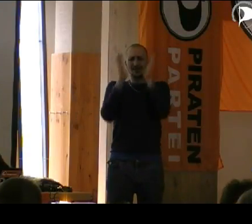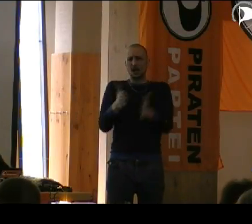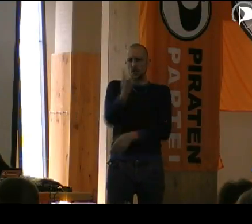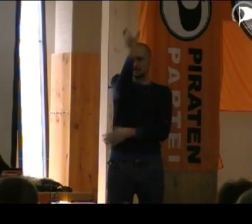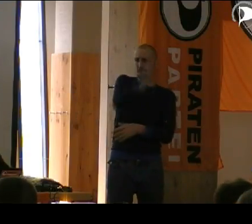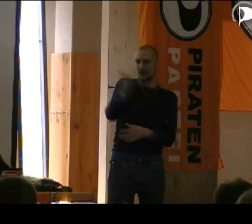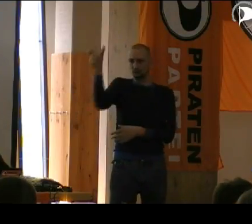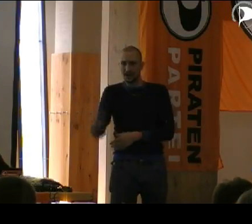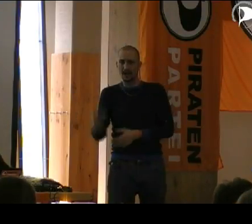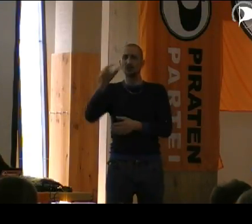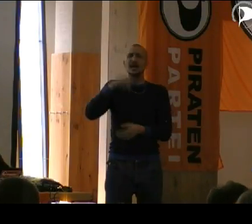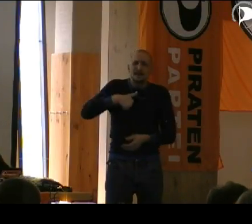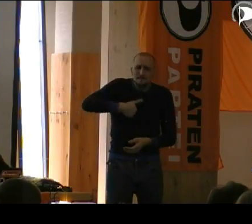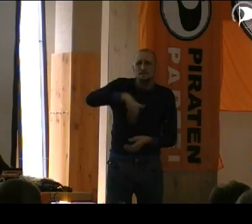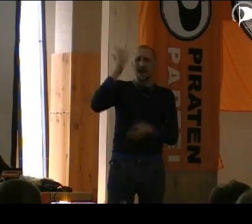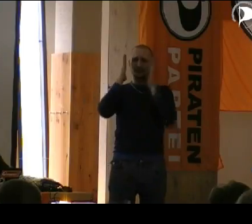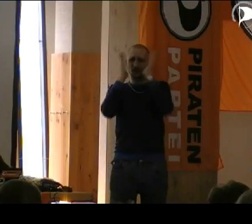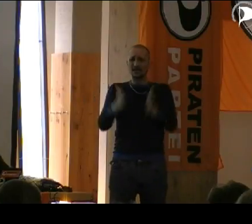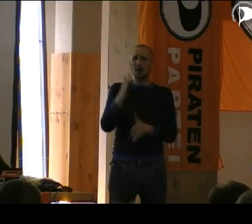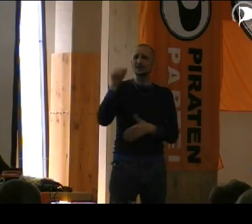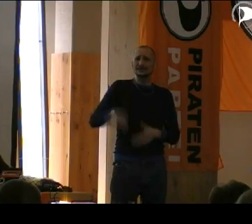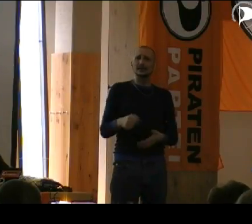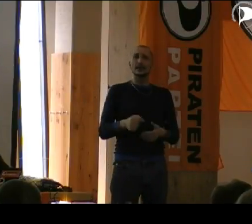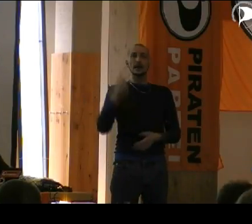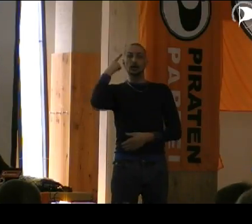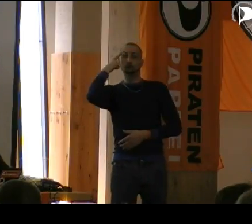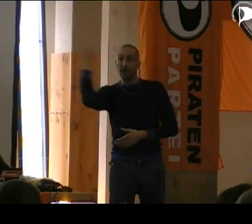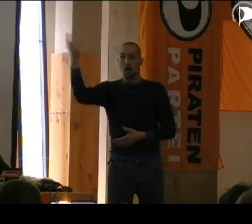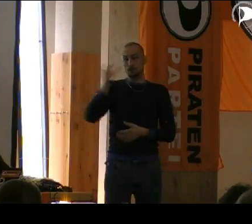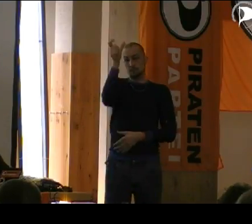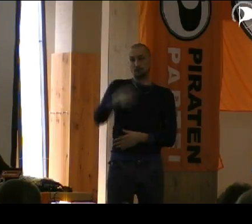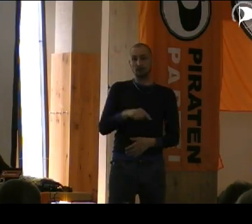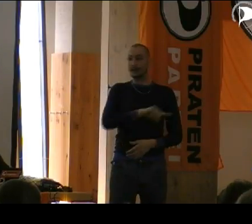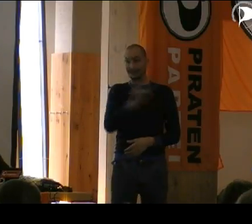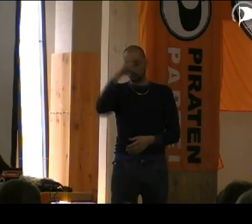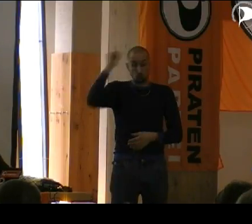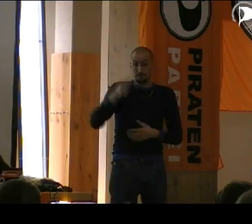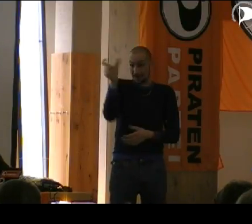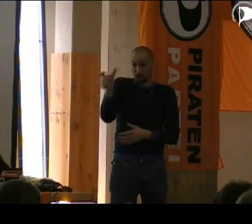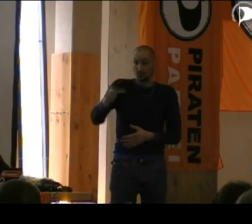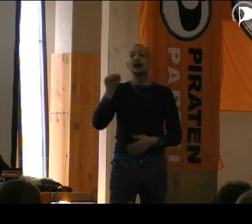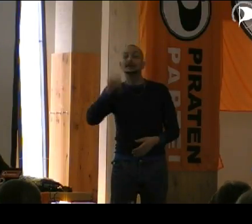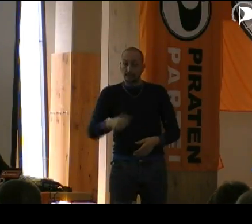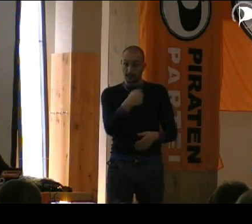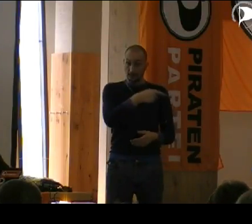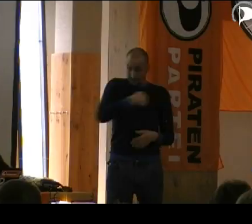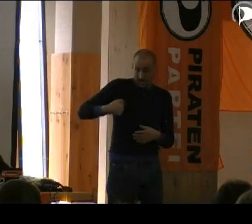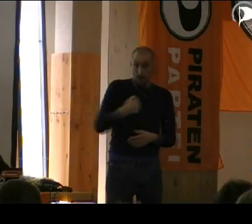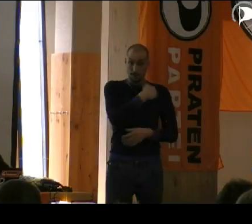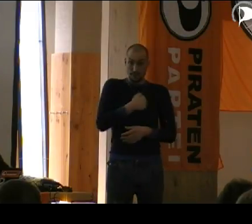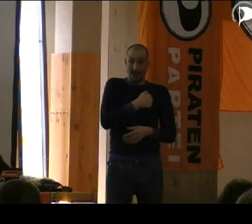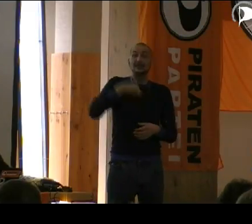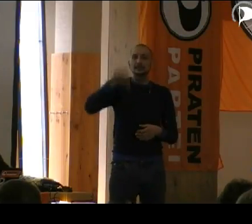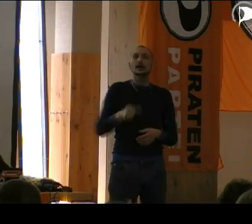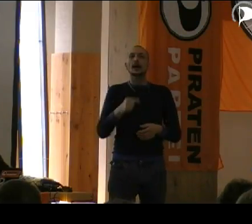haben mehr vertrauen in die kompetenz der mensch unsere aufgabe als partei ist es dann aber die sich jetzt auch zu nutzen